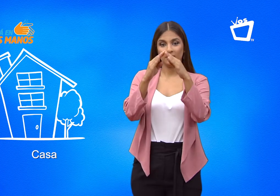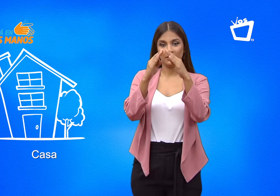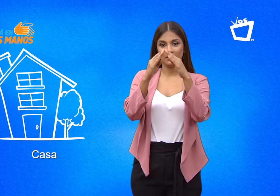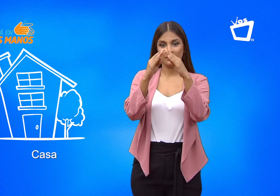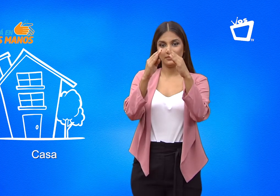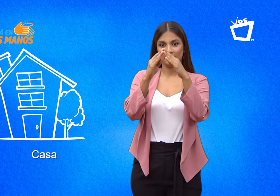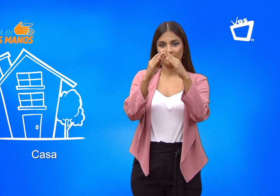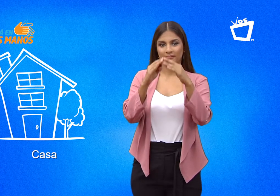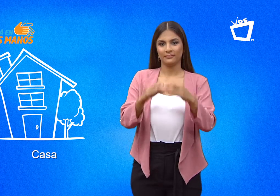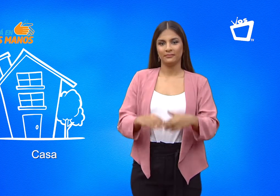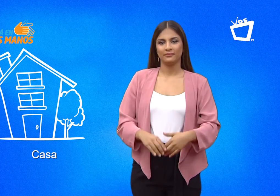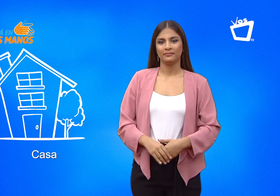Casa.